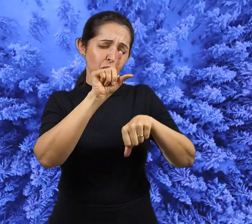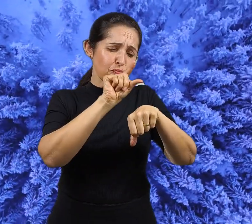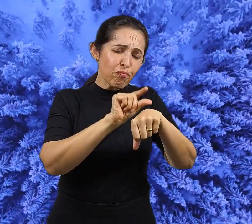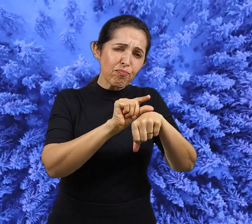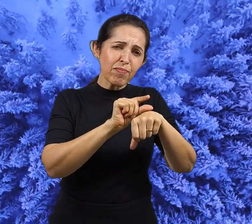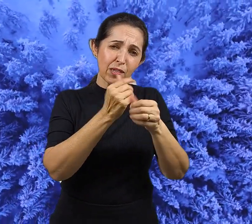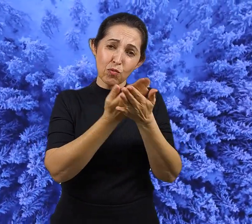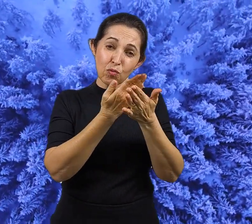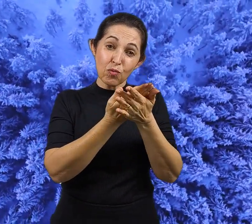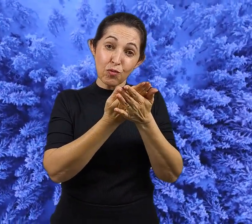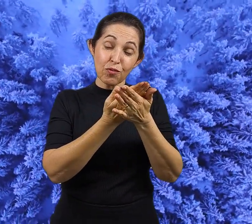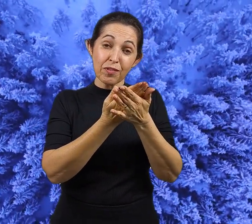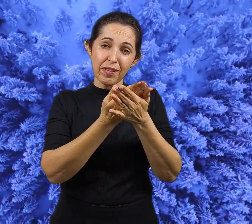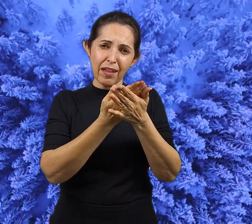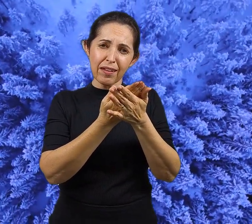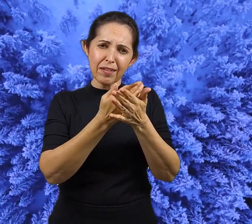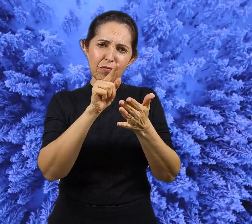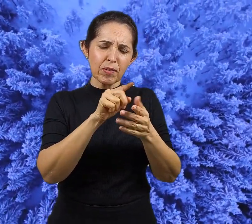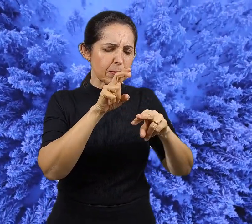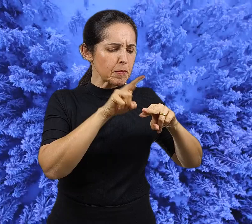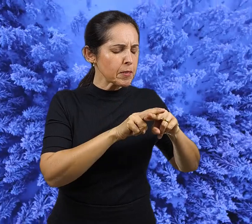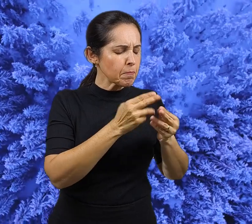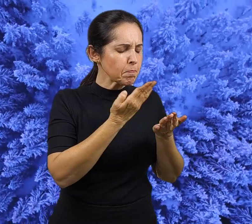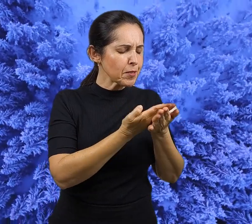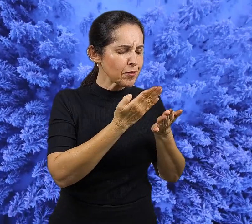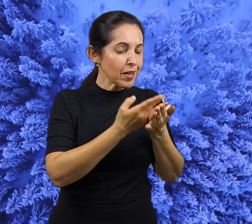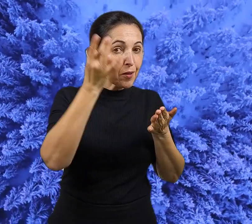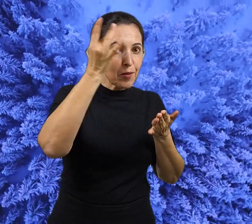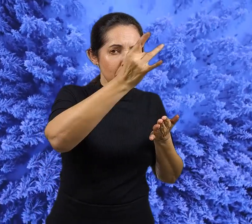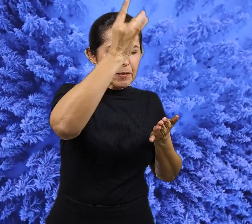você entende tudo porque você priorizou as coisas do Senhor.